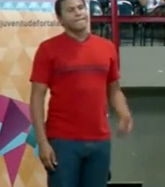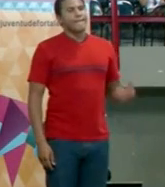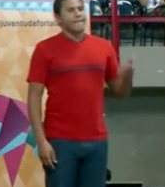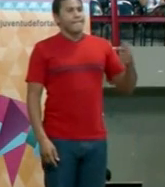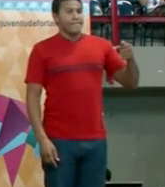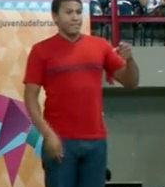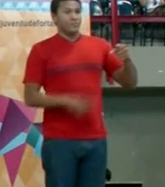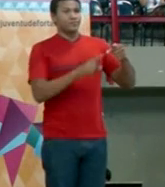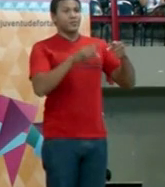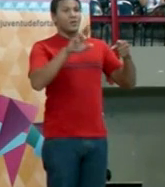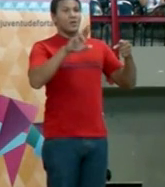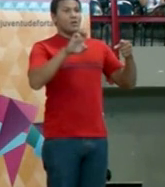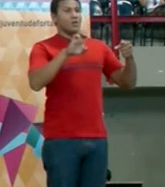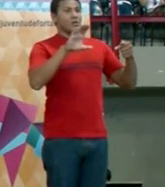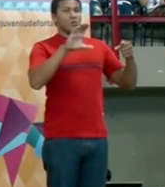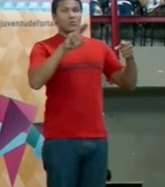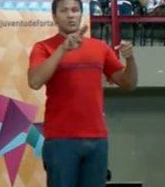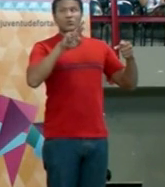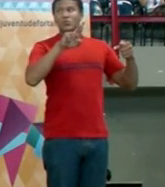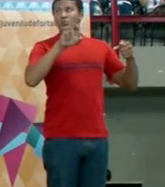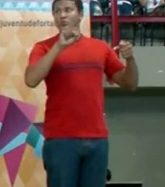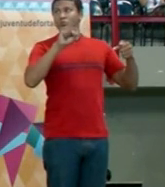recurso hidrológico,